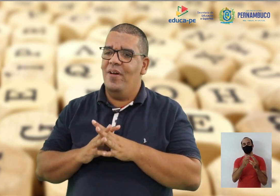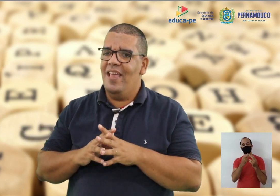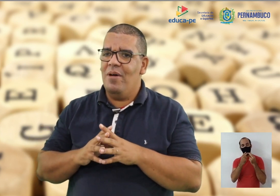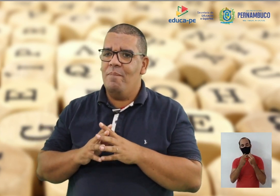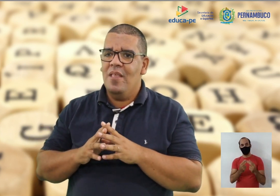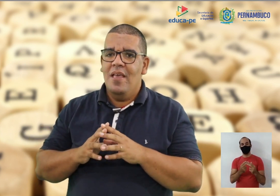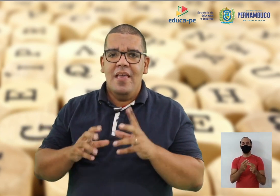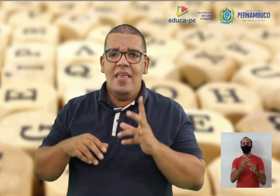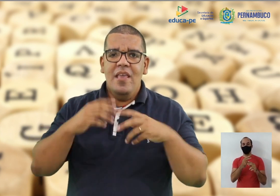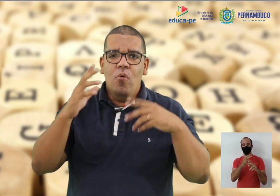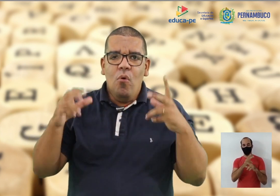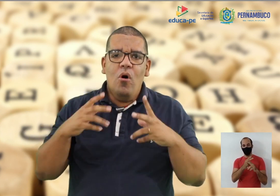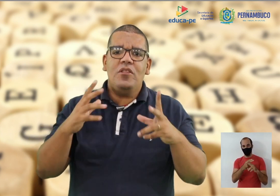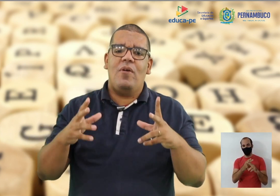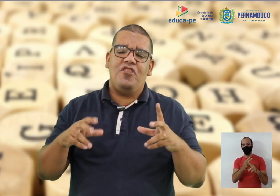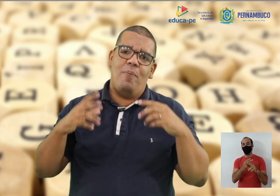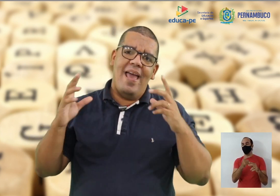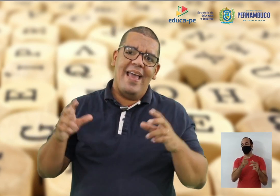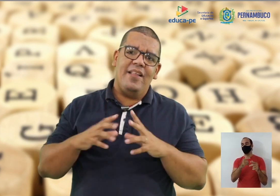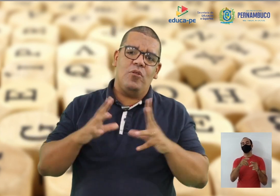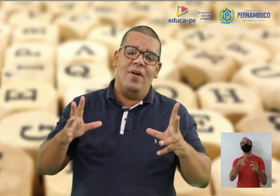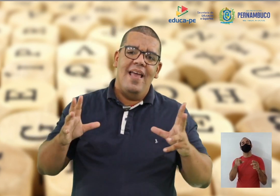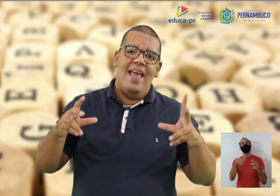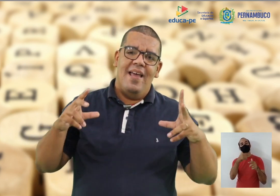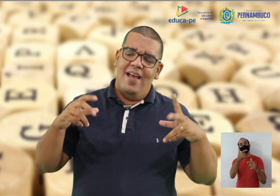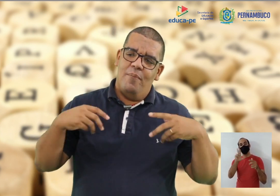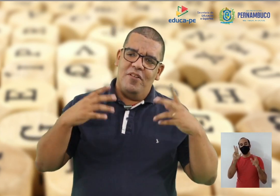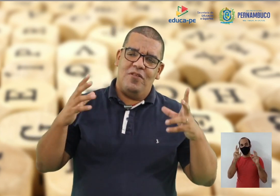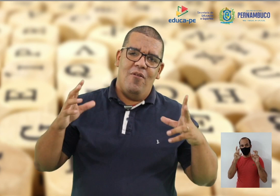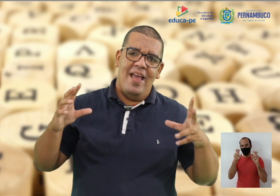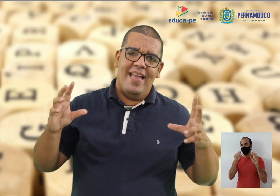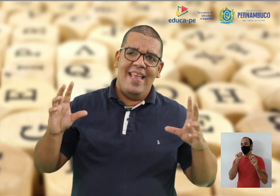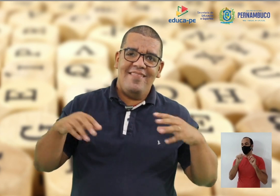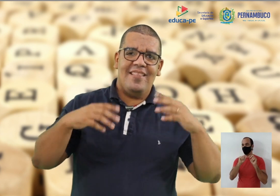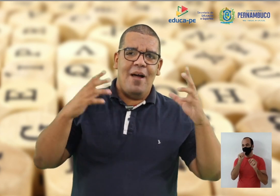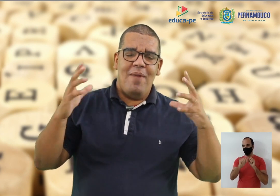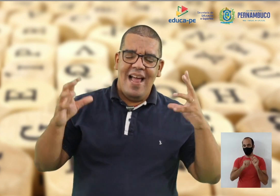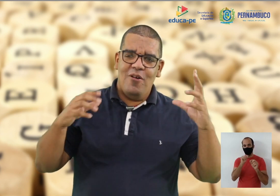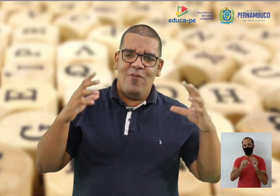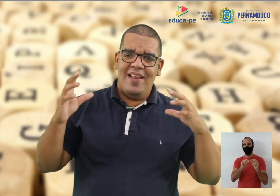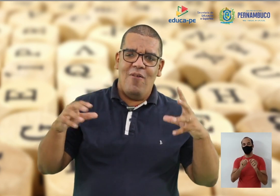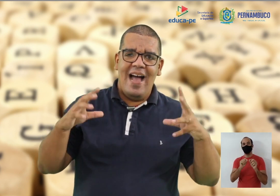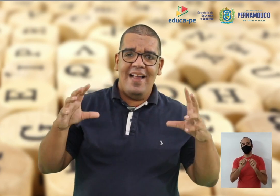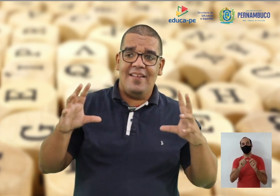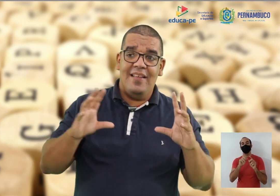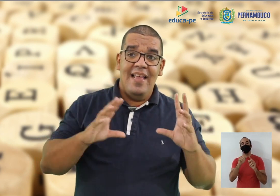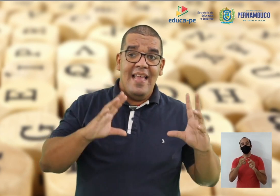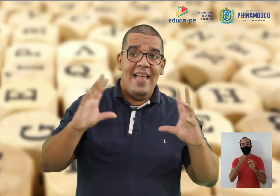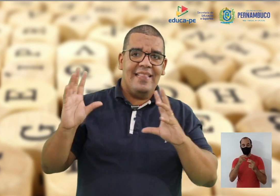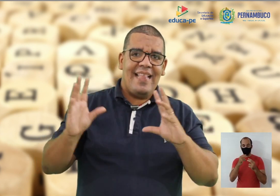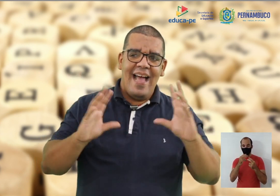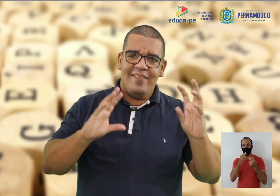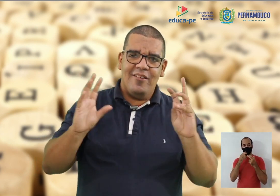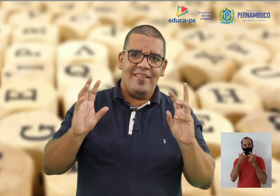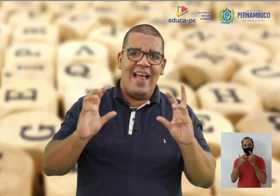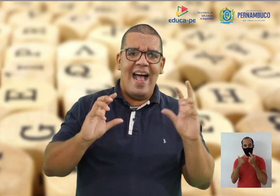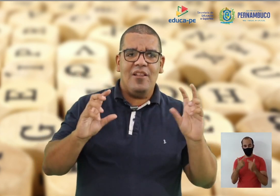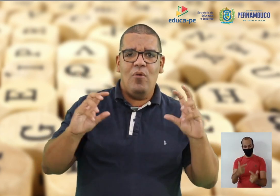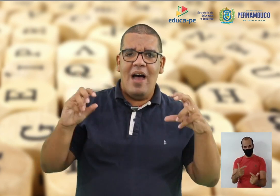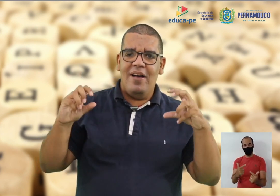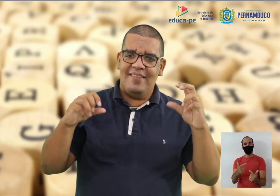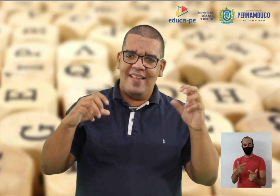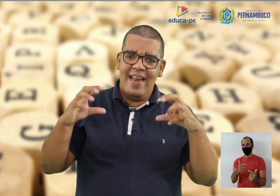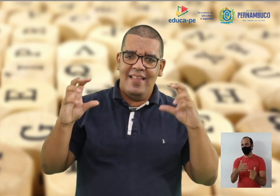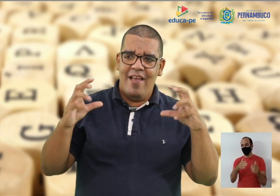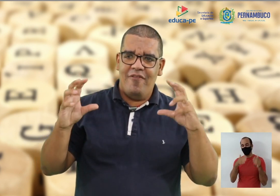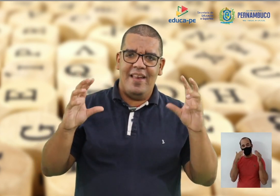está no poema. E o outro aspecto, pessoal, é que esse trabalho com a linguagem ele está associado